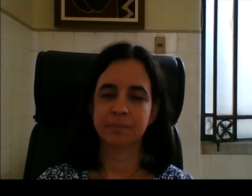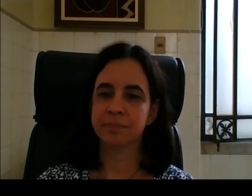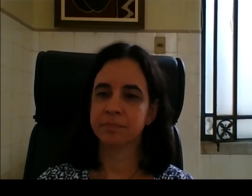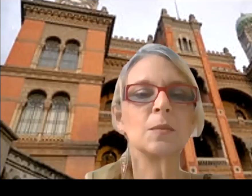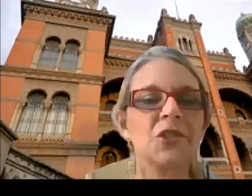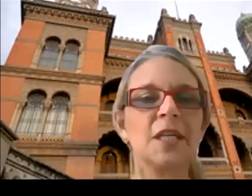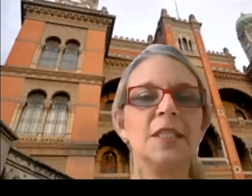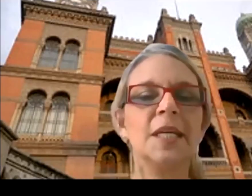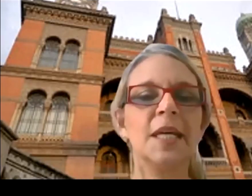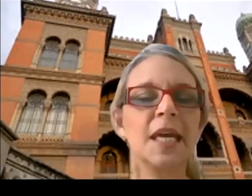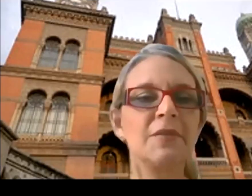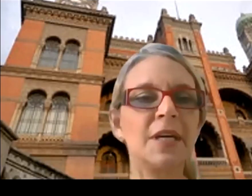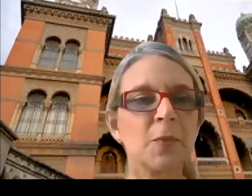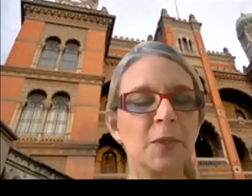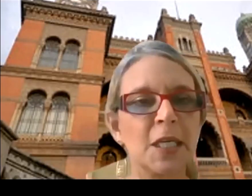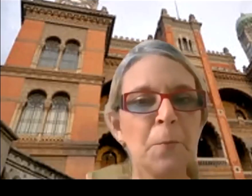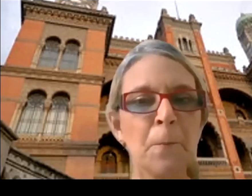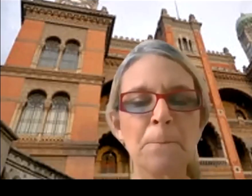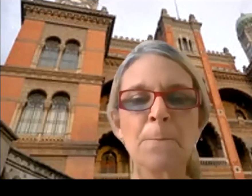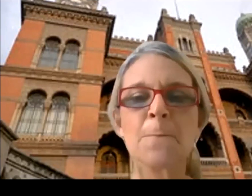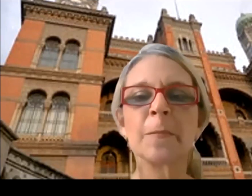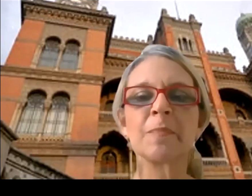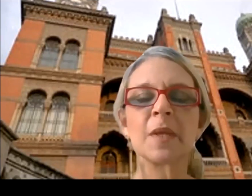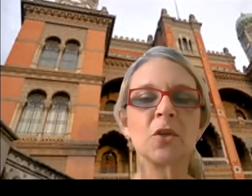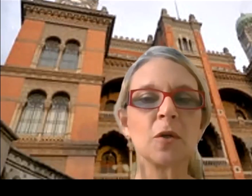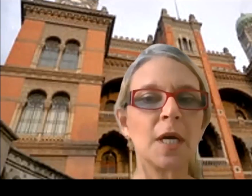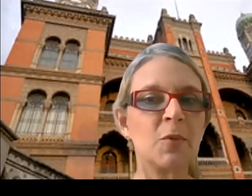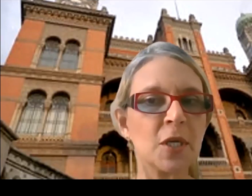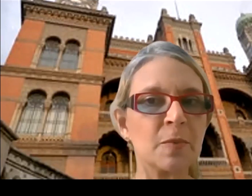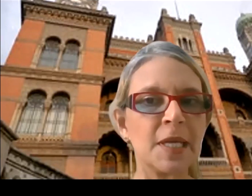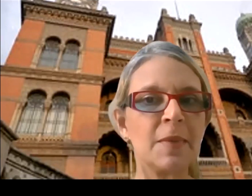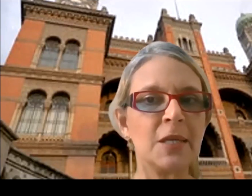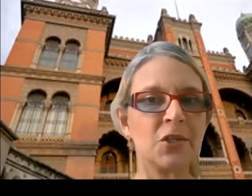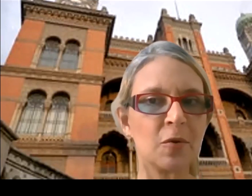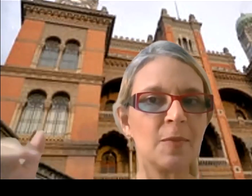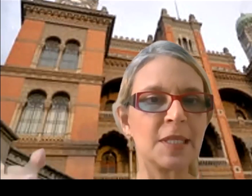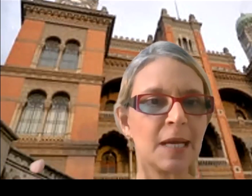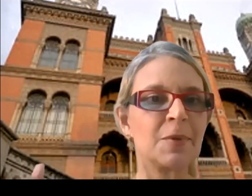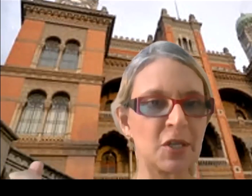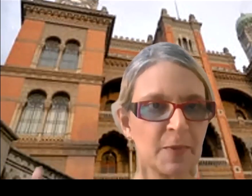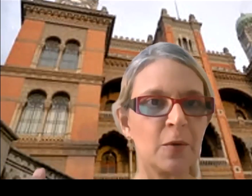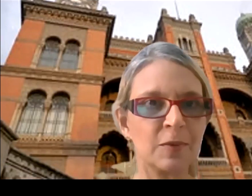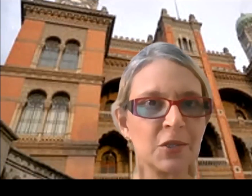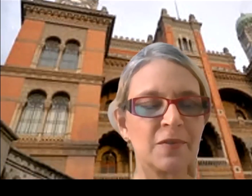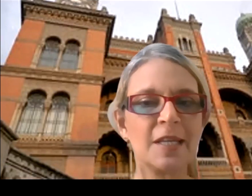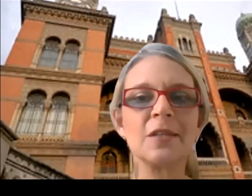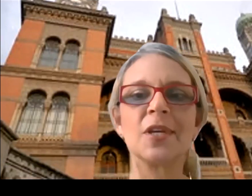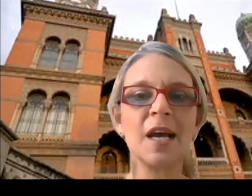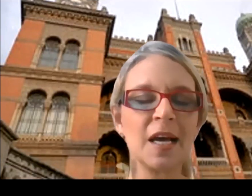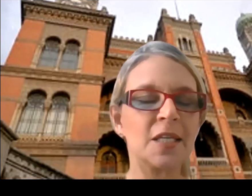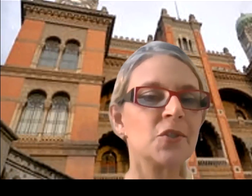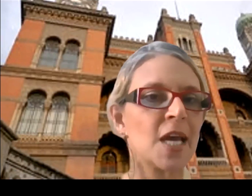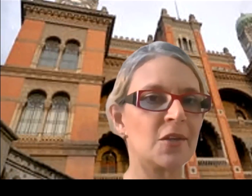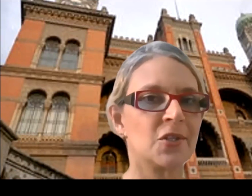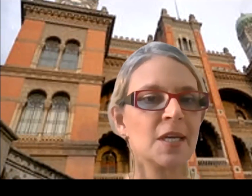Obrigada, Cristiane. Quem vai responder? Nós colocamos resumidamente algumas etapas das perguntas feitas